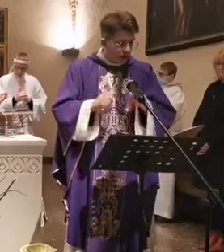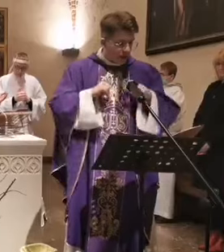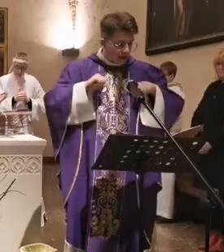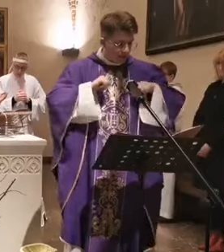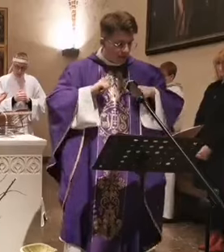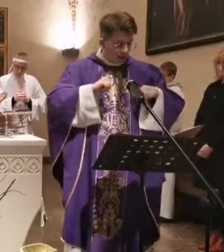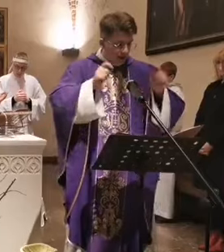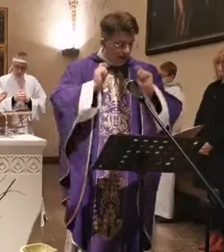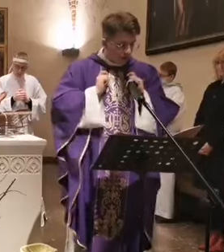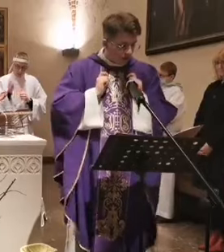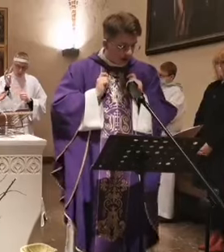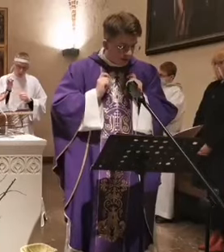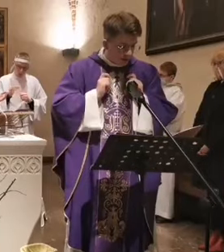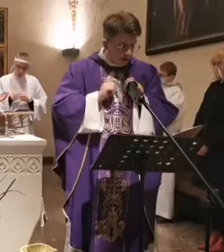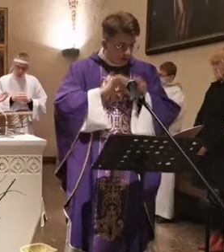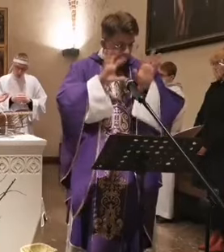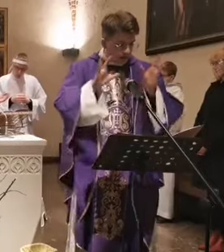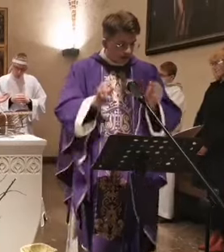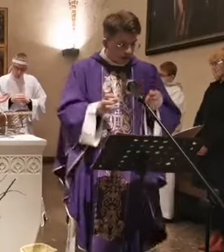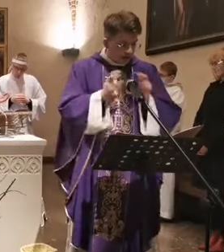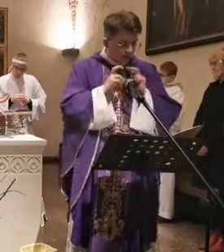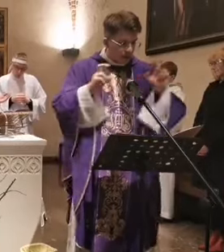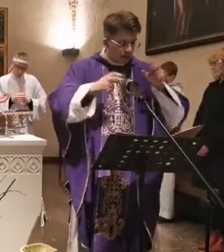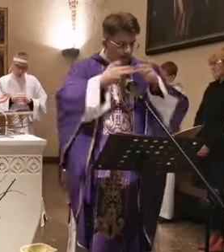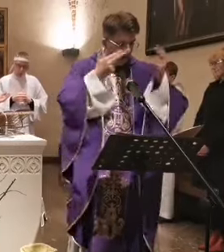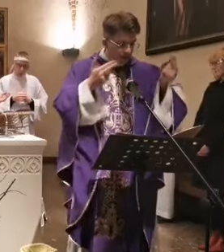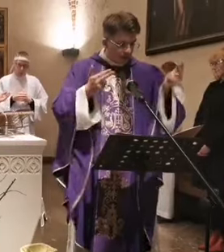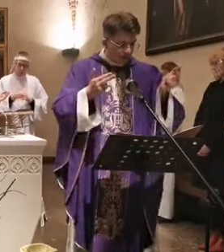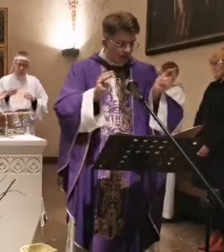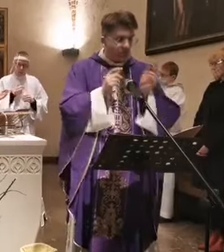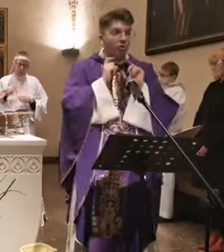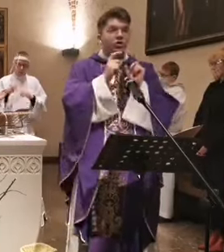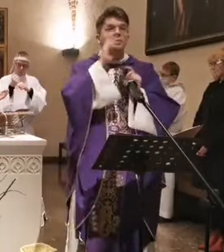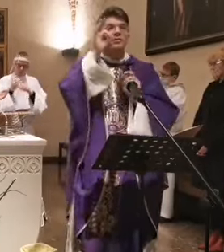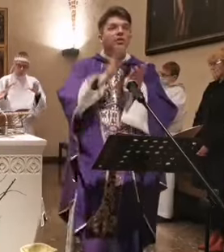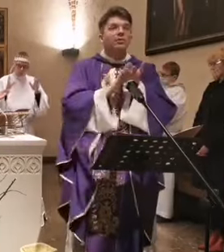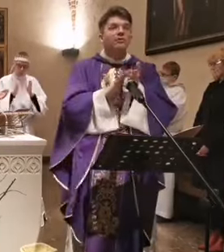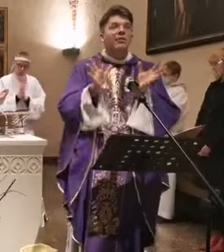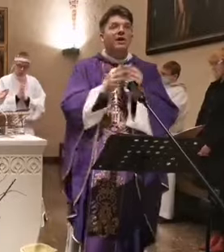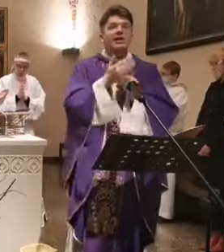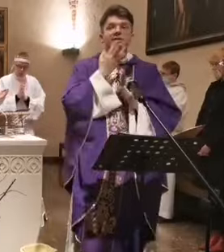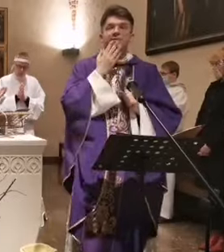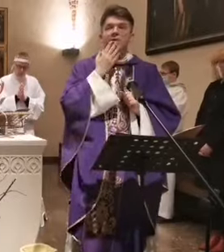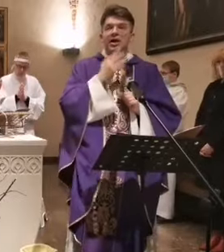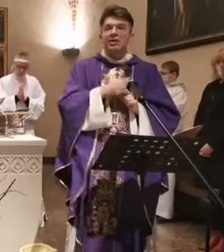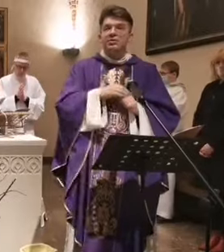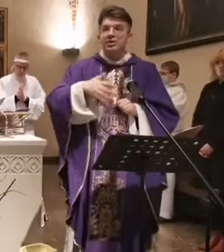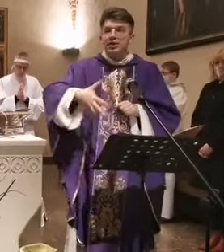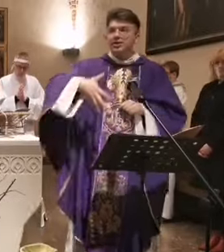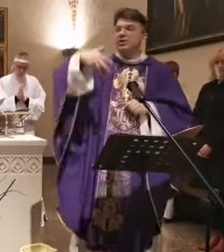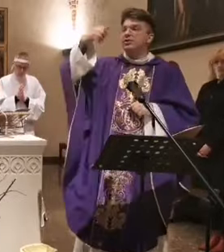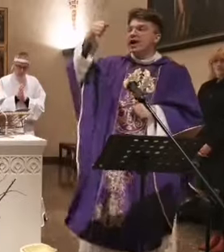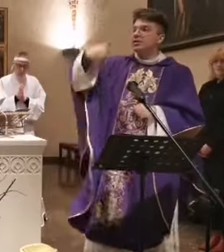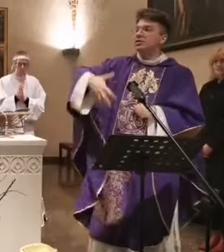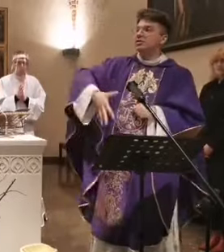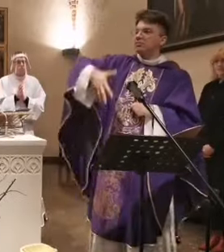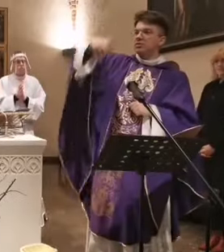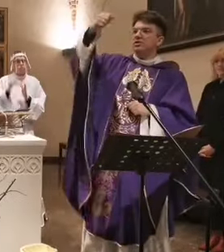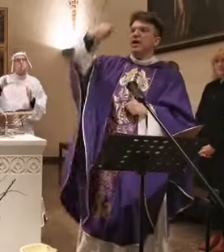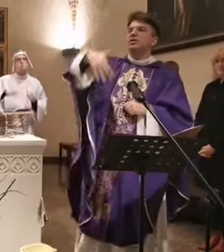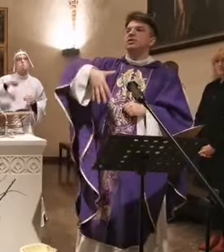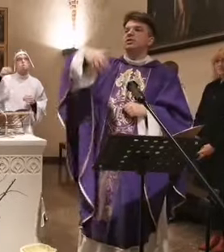dlatego z aniołami i arkaniołami i z wszystkimi chórami niebios głosimy Twoją chwałę razem wołając.